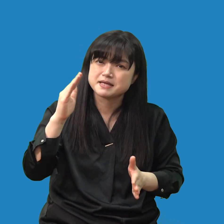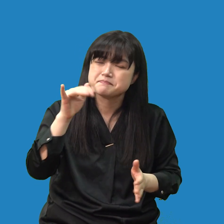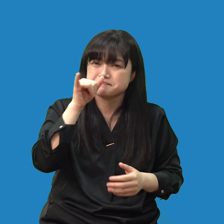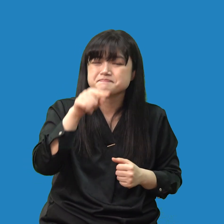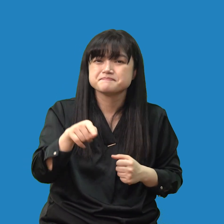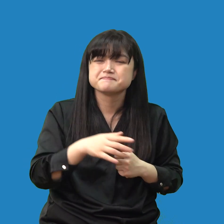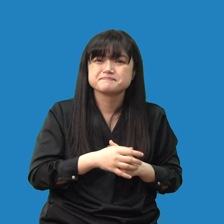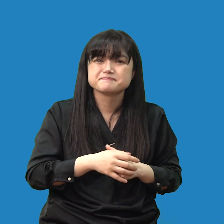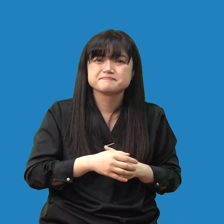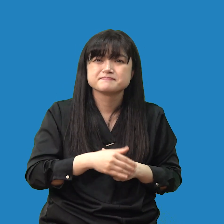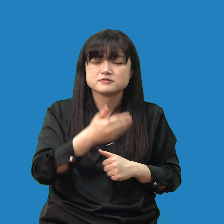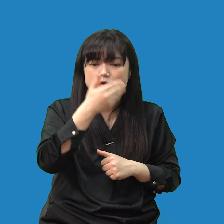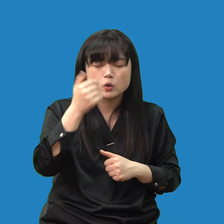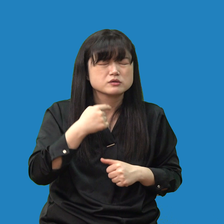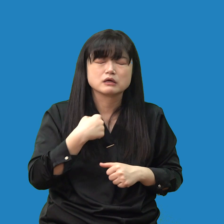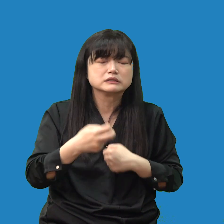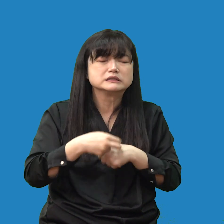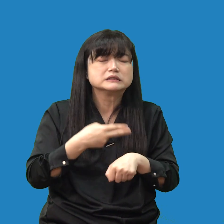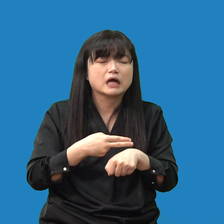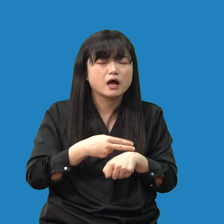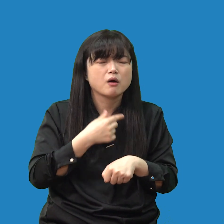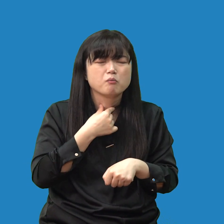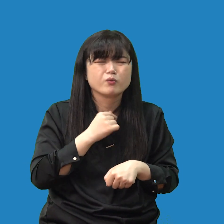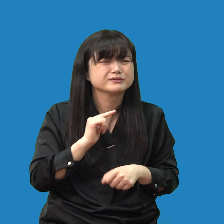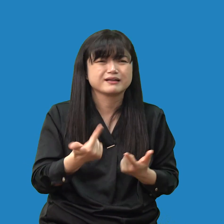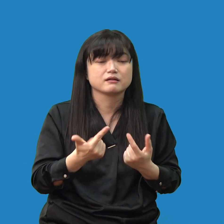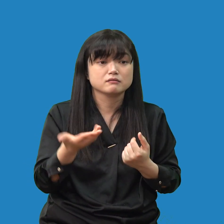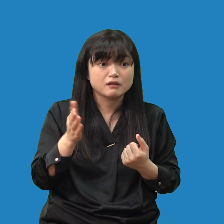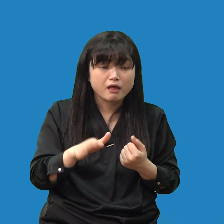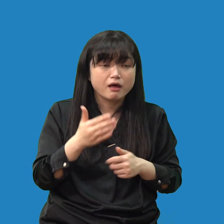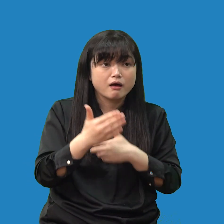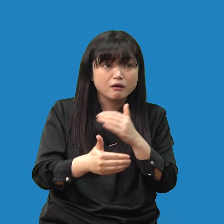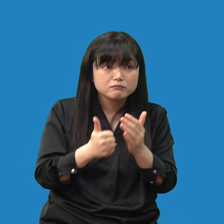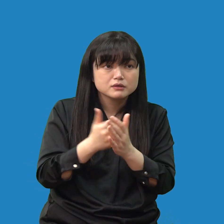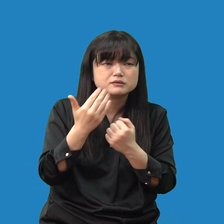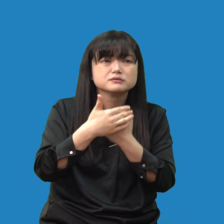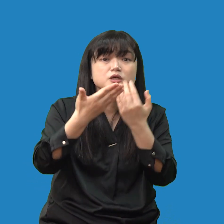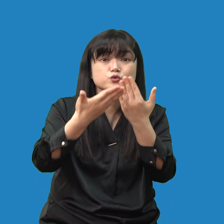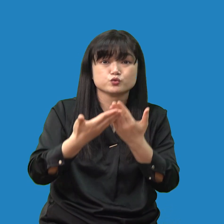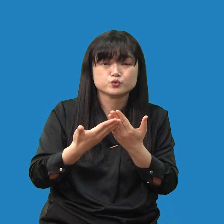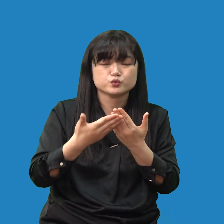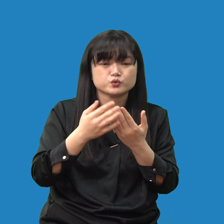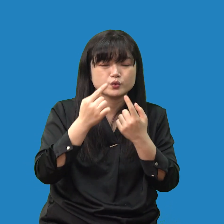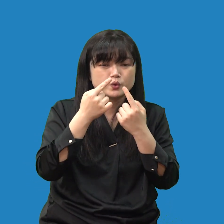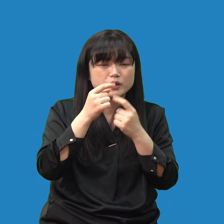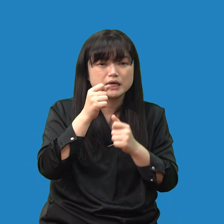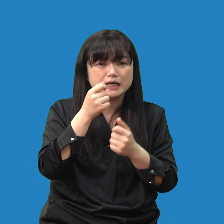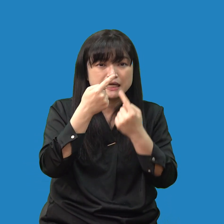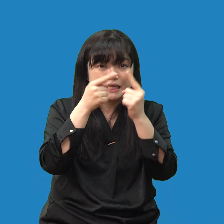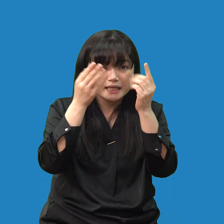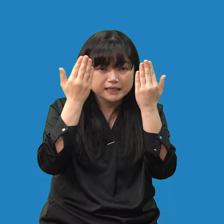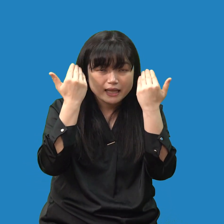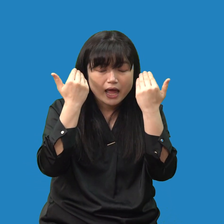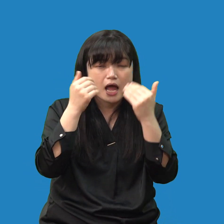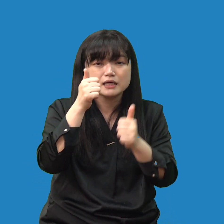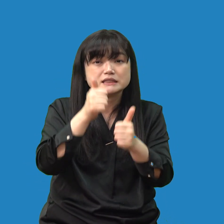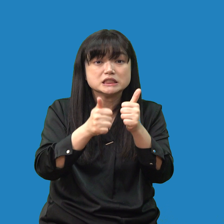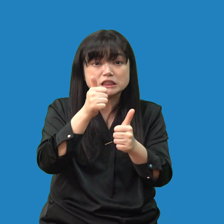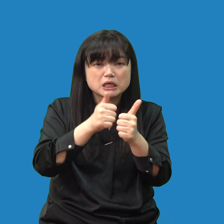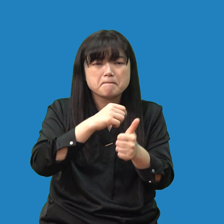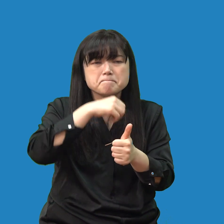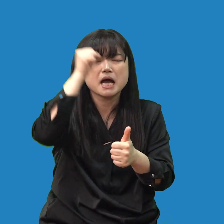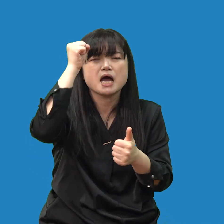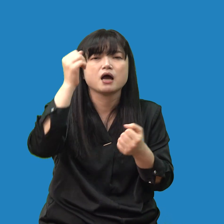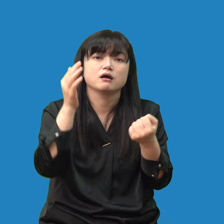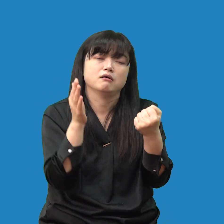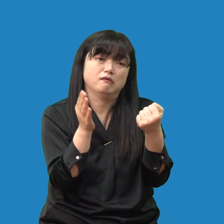이 의사가 되고 싶은 마음이 없었는데 하나님께서 참 은혜를 베푸셔서 수능을 너무 잘 봐서 그래서 의대를 갈